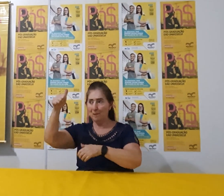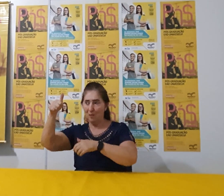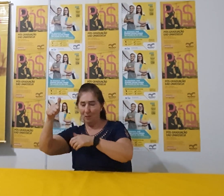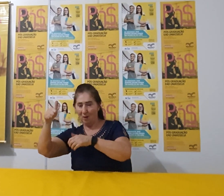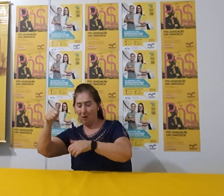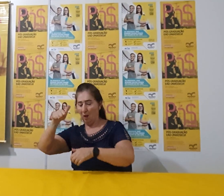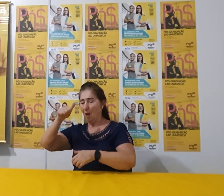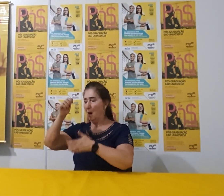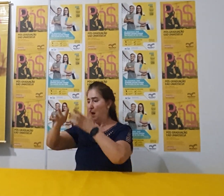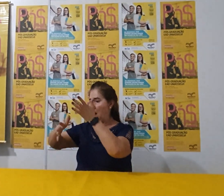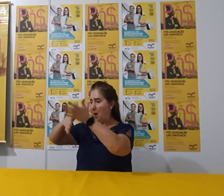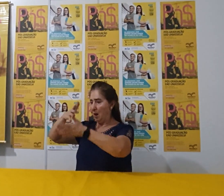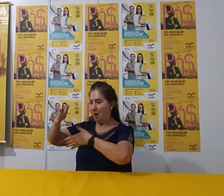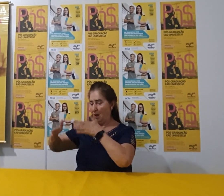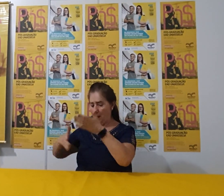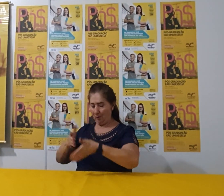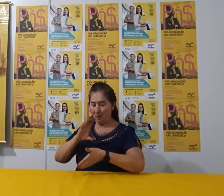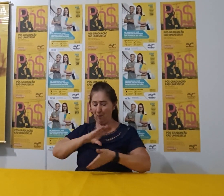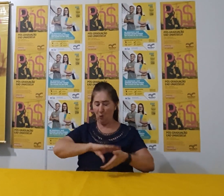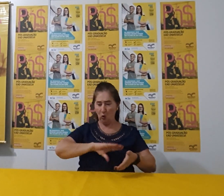como segunda língua para o surdo.